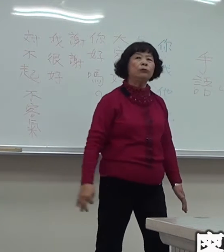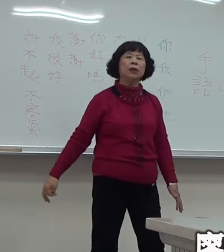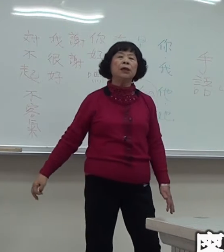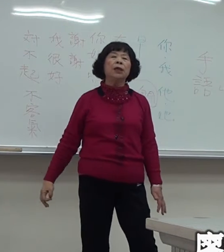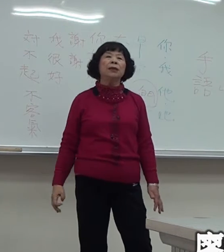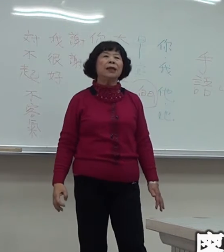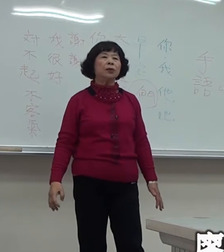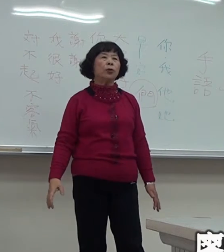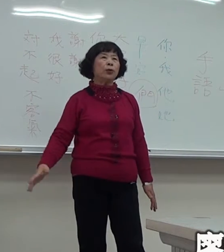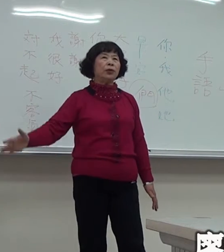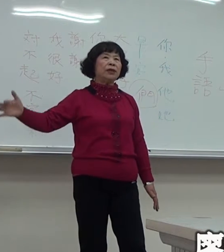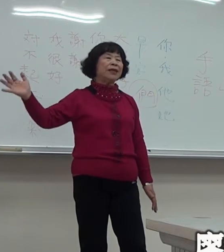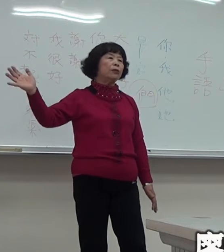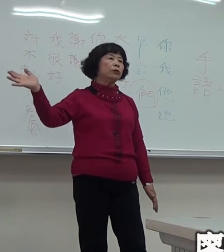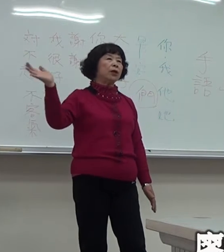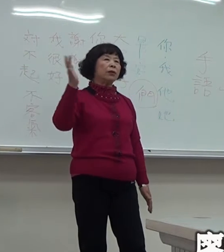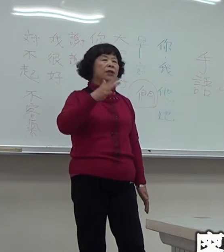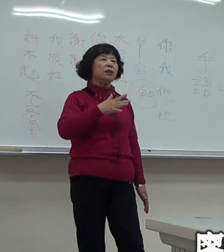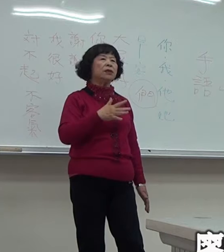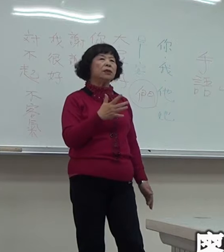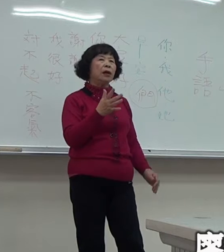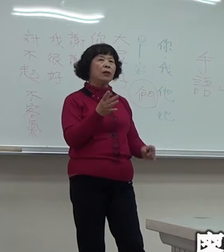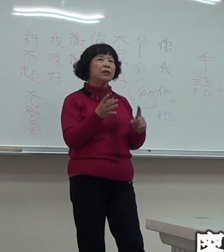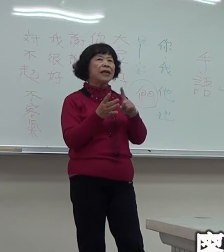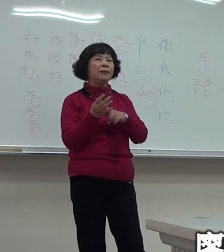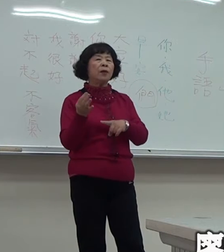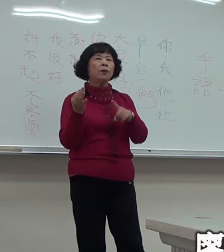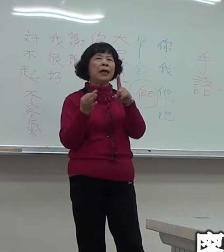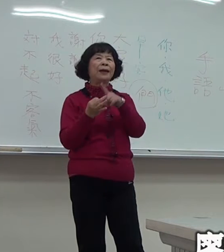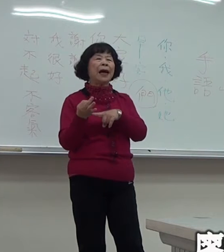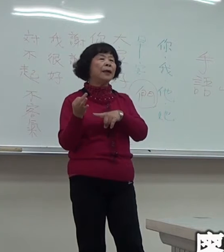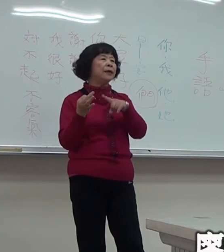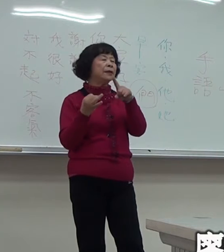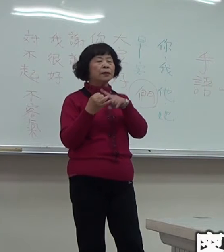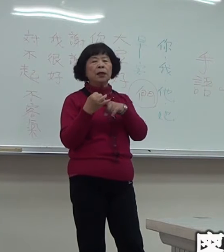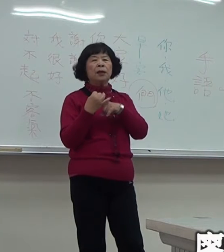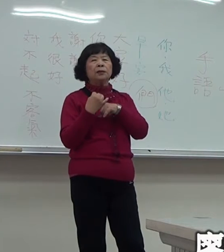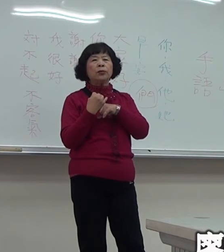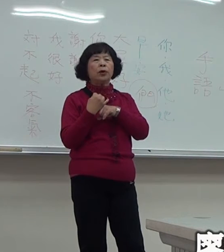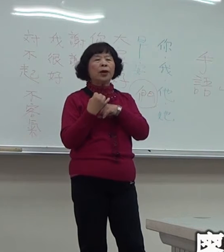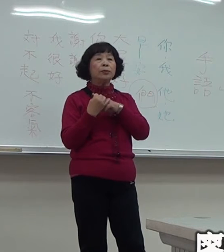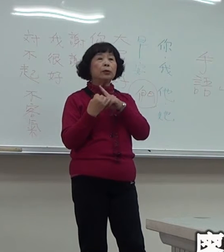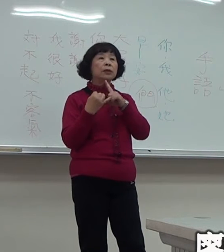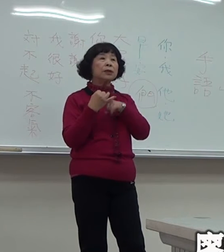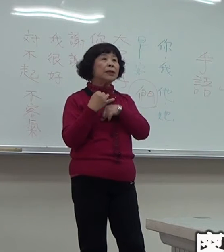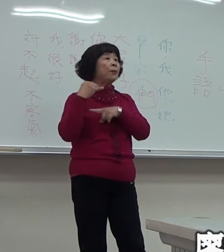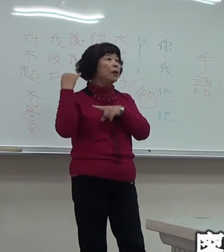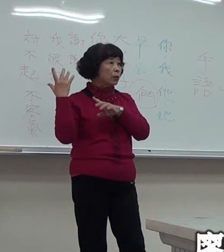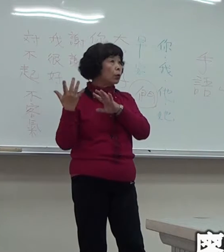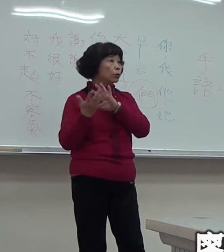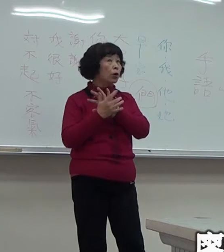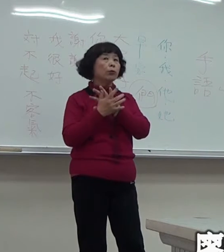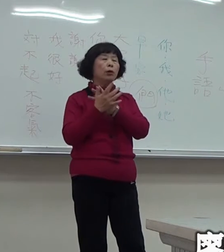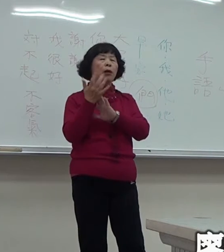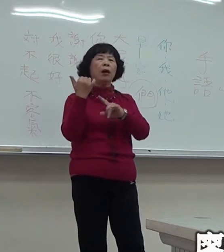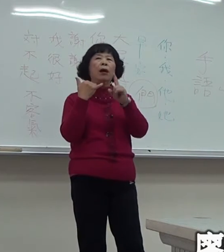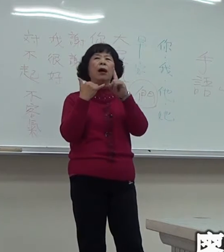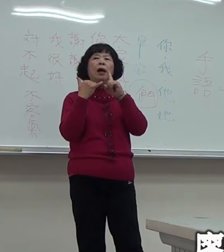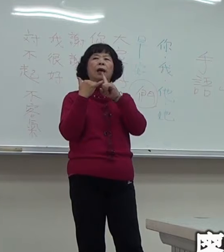的那时候有一些大陆的老师，哦，山东啊哪里这样。都有很多，可是他们也都有手语哦，哈，就